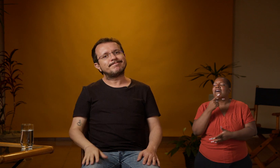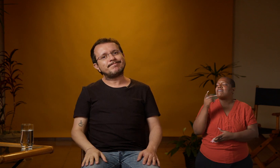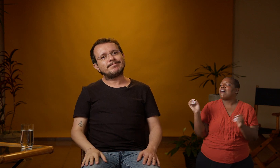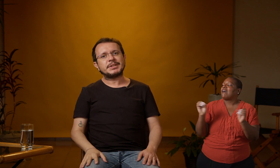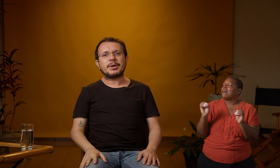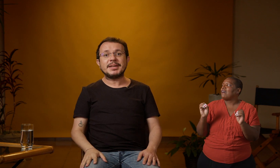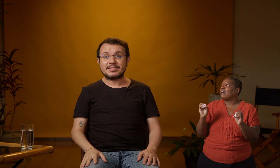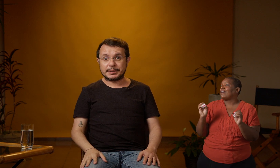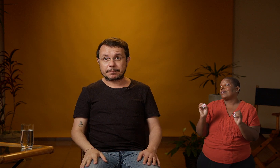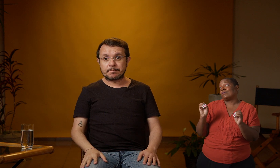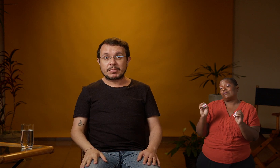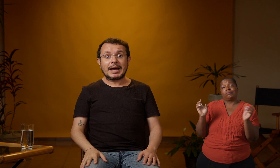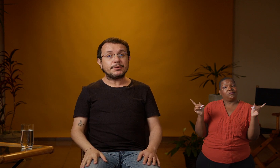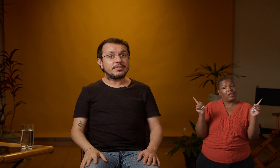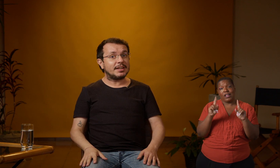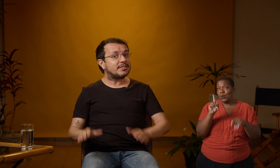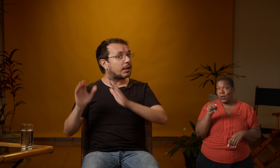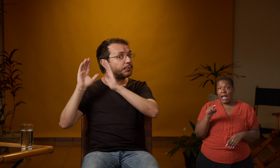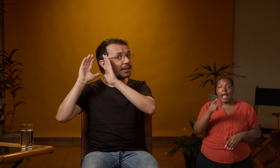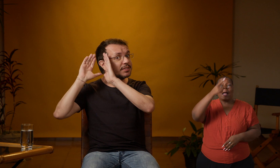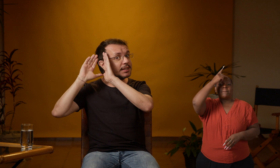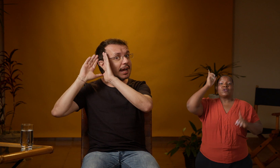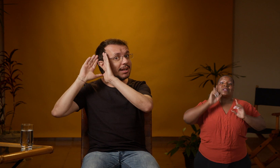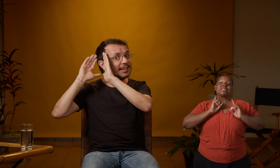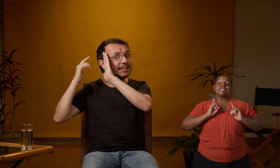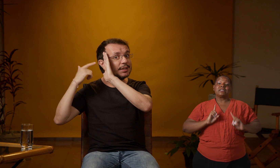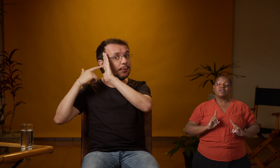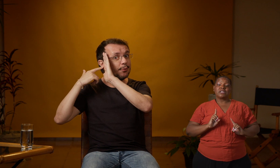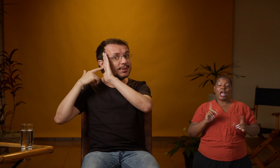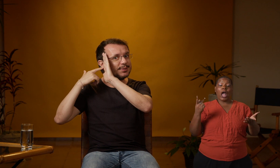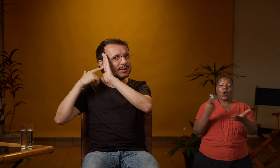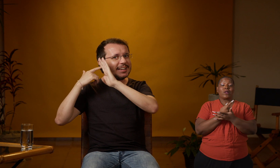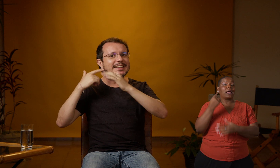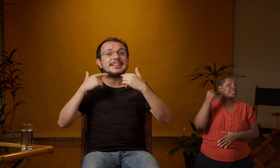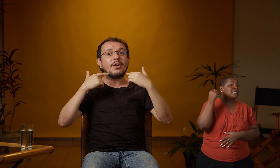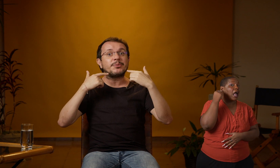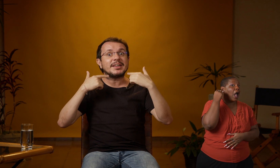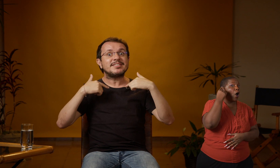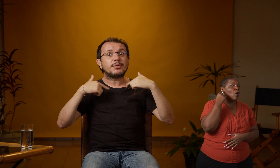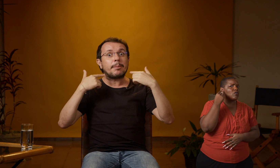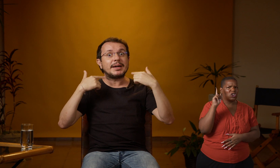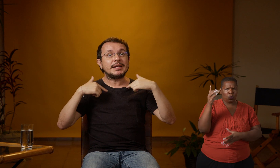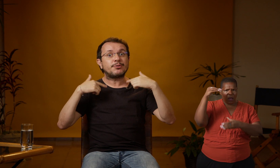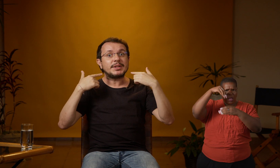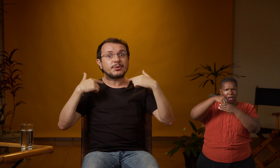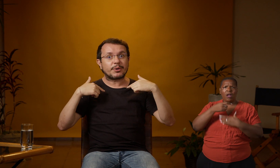Hum, não é bem assim. A deficiência, ela acontece aqui, no ouvido. Ela não acontece no aparelho fonador.